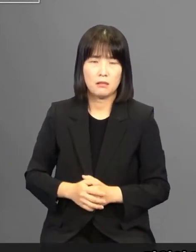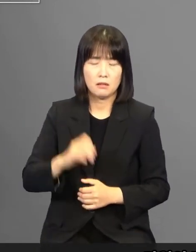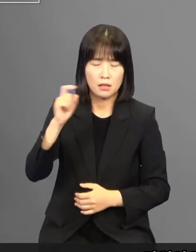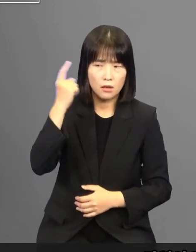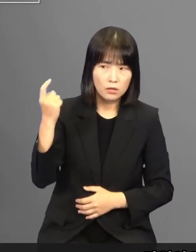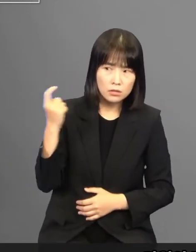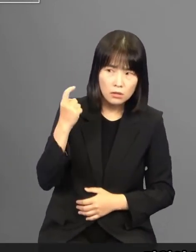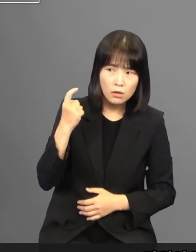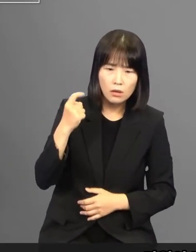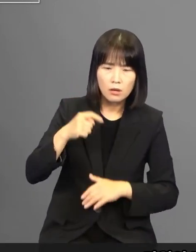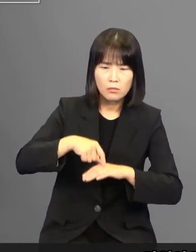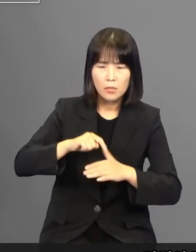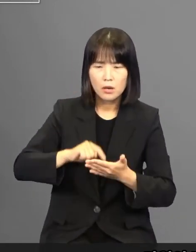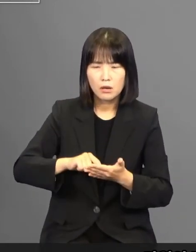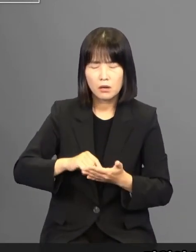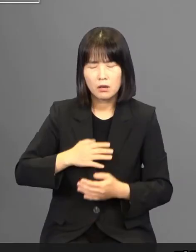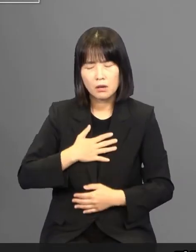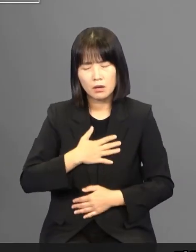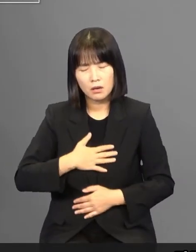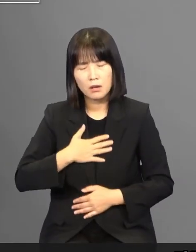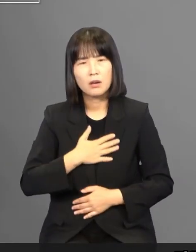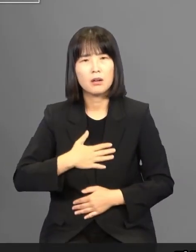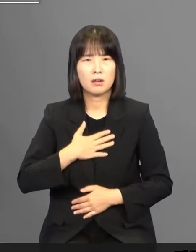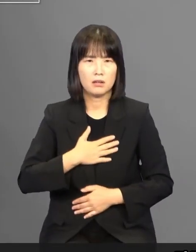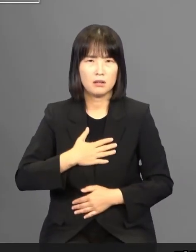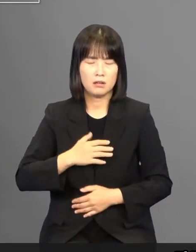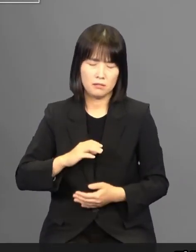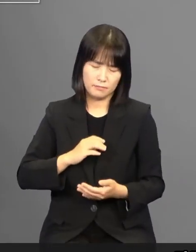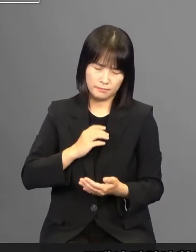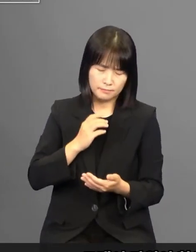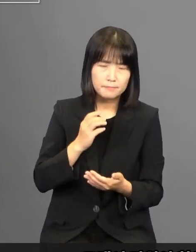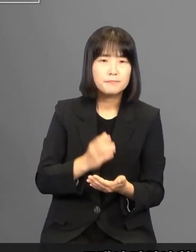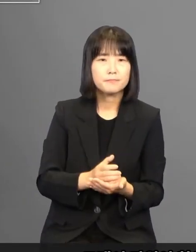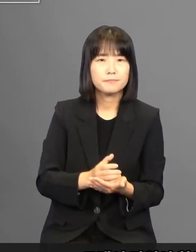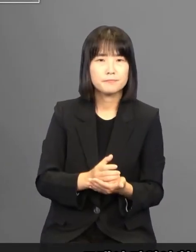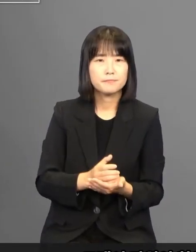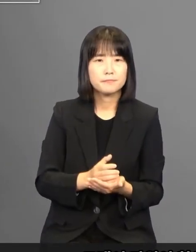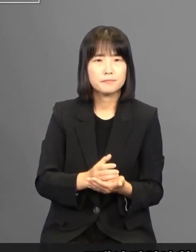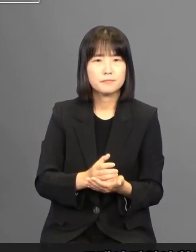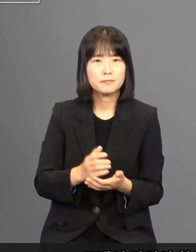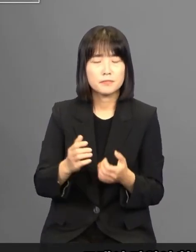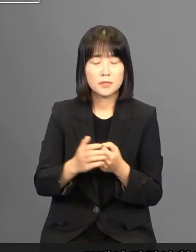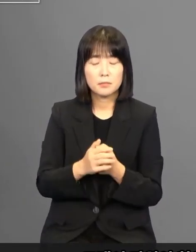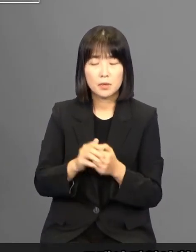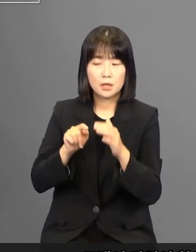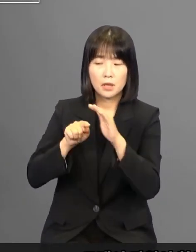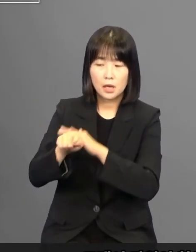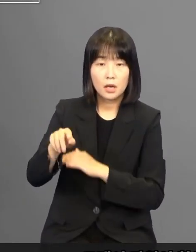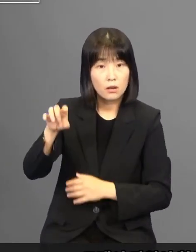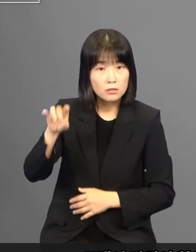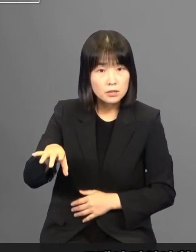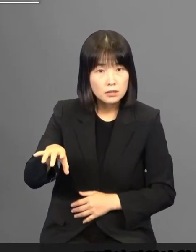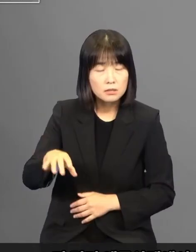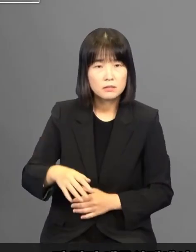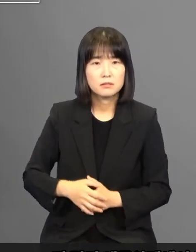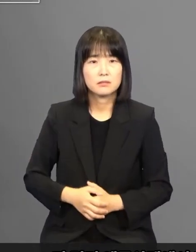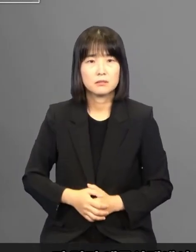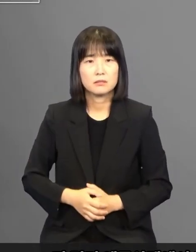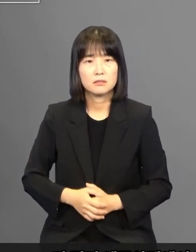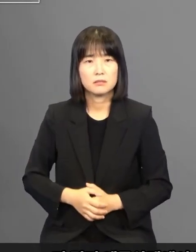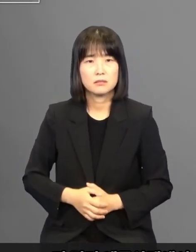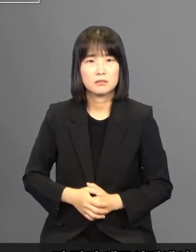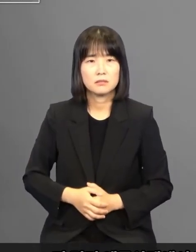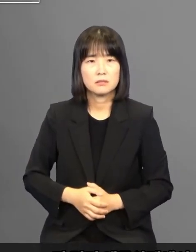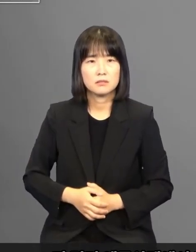마음이 움직였어요. 감동이 되었어요. 그래서 다윗이 찾아간 곳이 어딘지 아십니까? 저